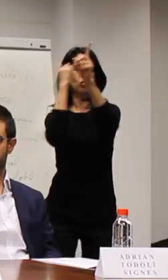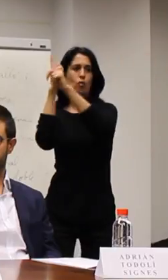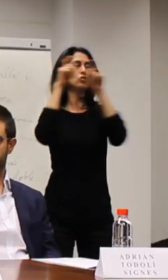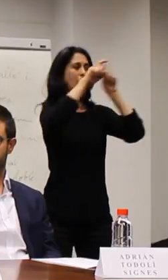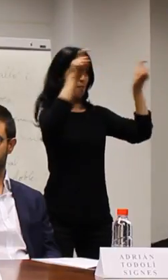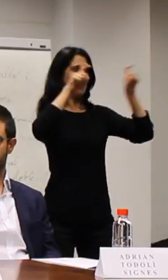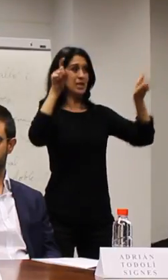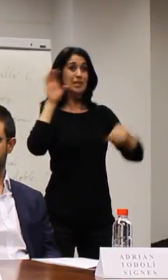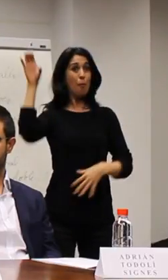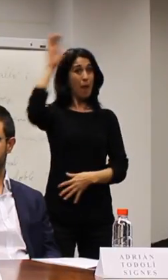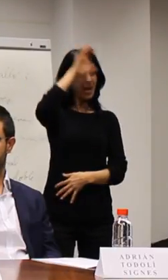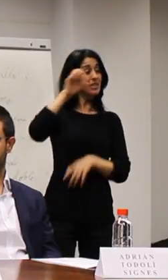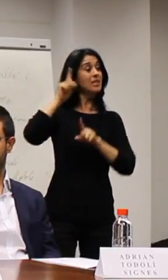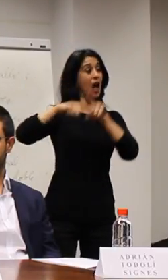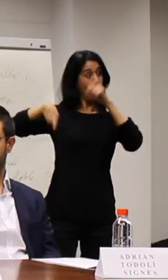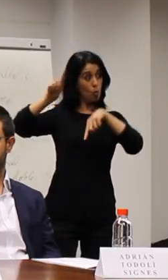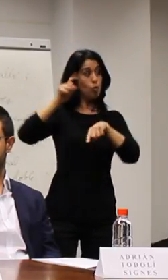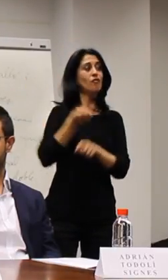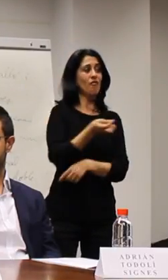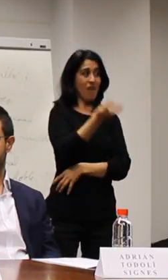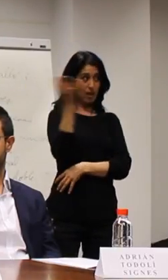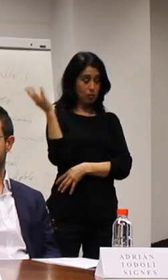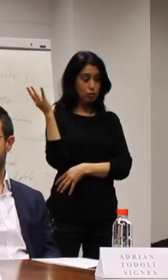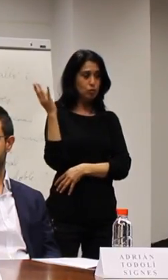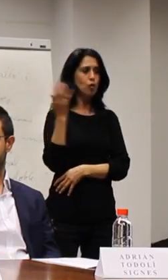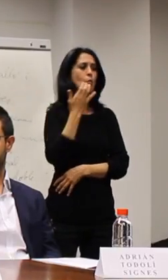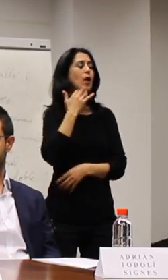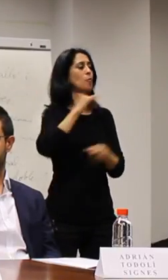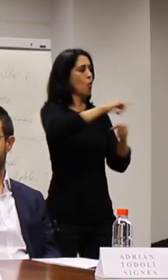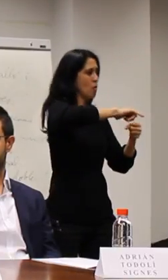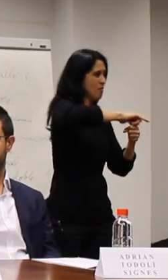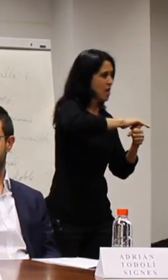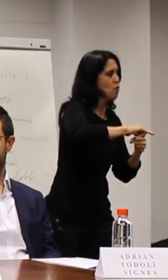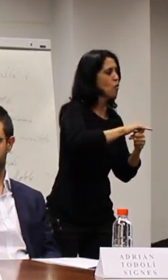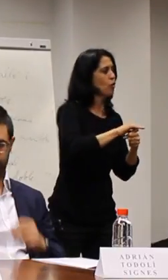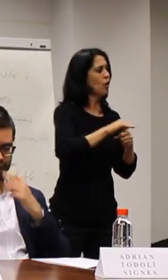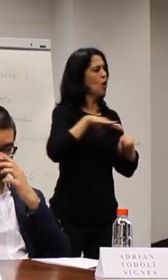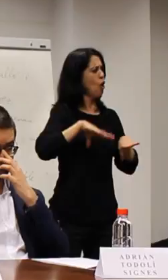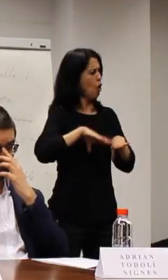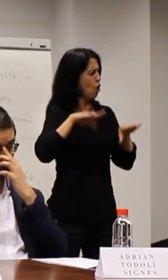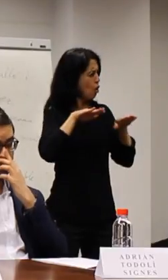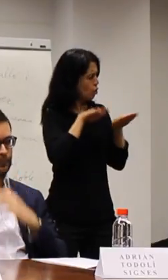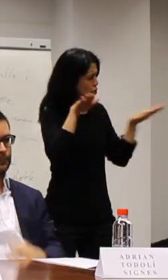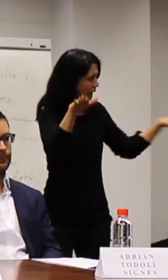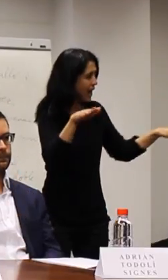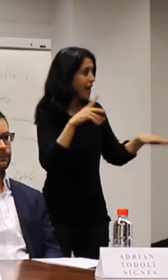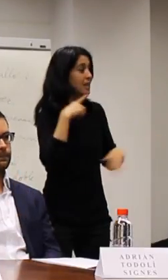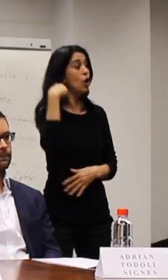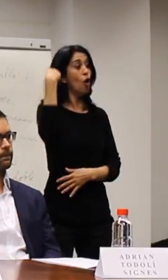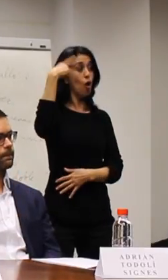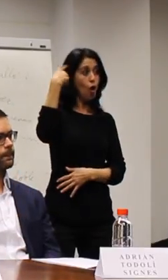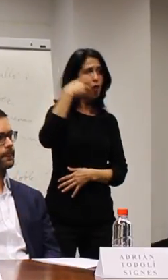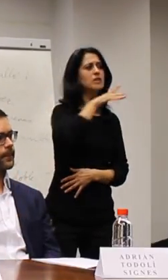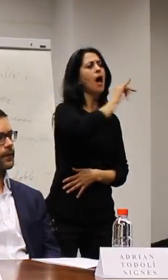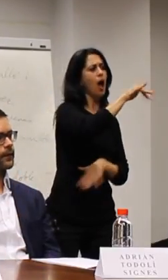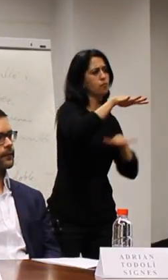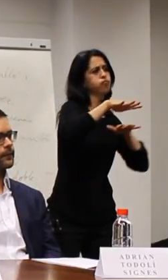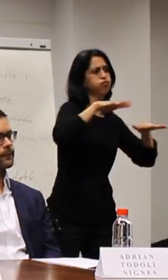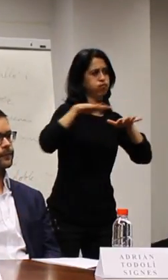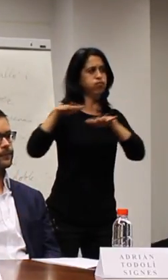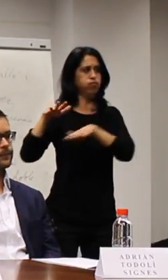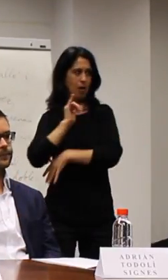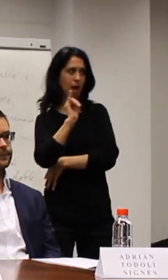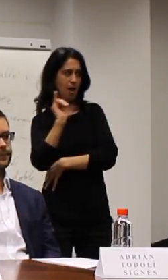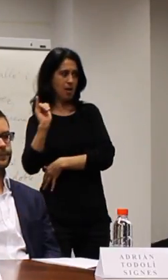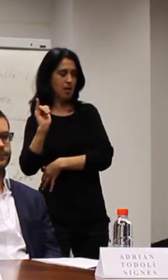varios países. En varios países, en Nueva York, en Los Ángeles, en Londres, donde ya hay movilizaciones, e incluso